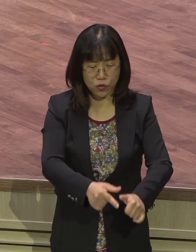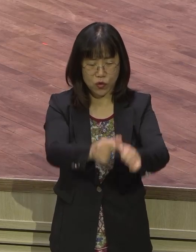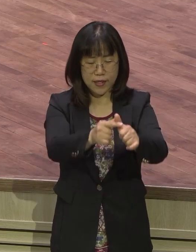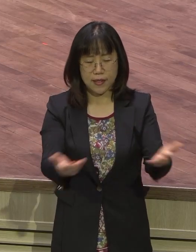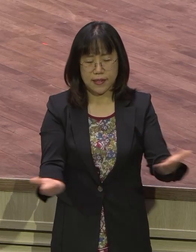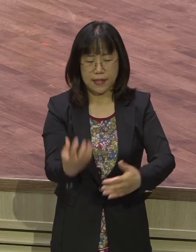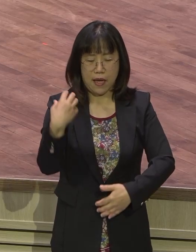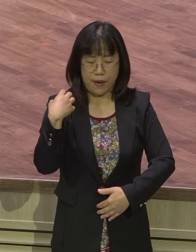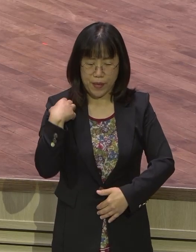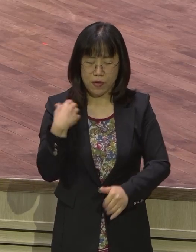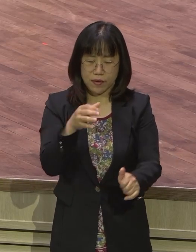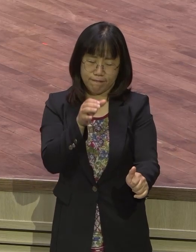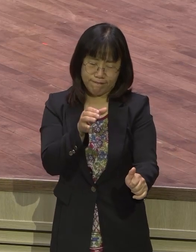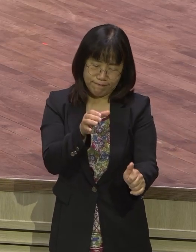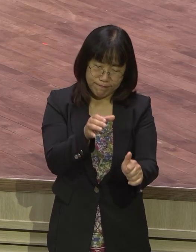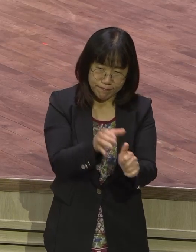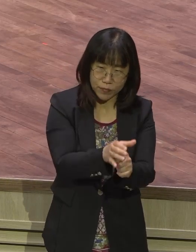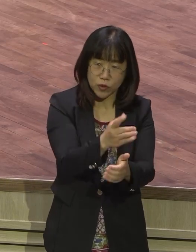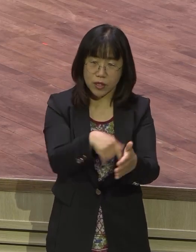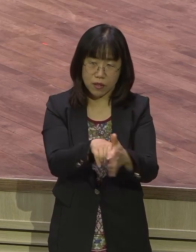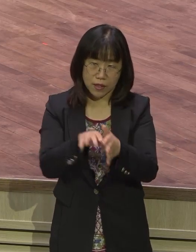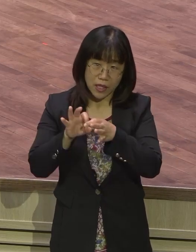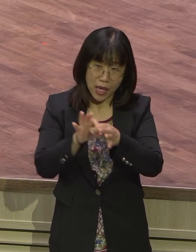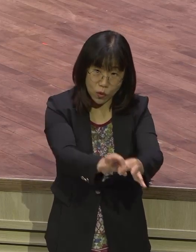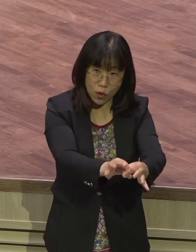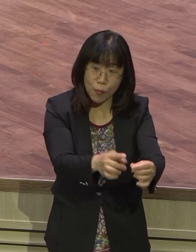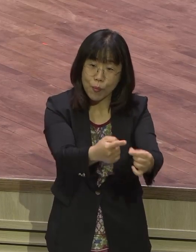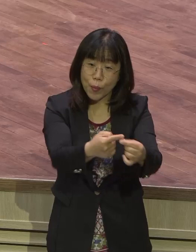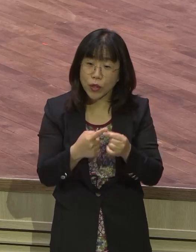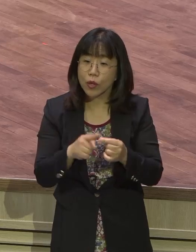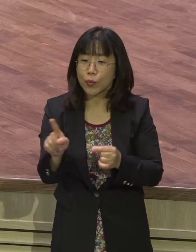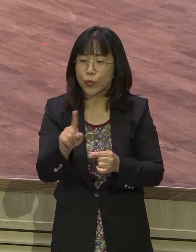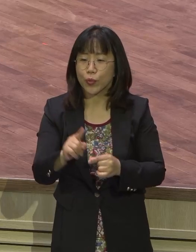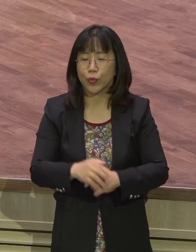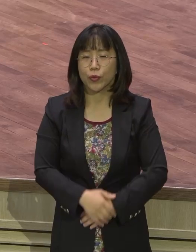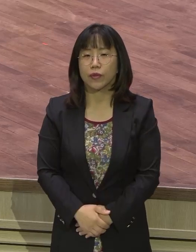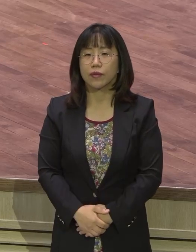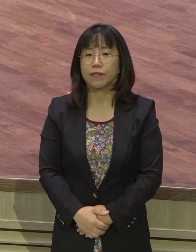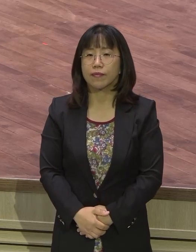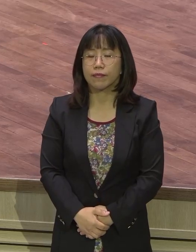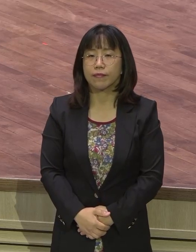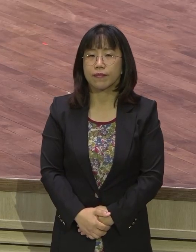감당하게 하기 위해서 최우선순으로 해야 될 것이 뭐냐